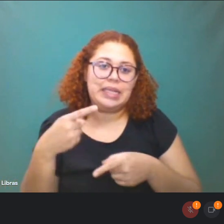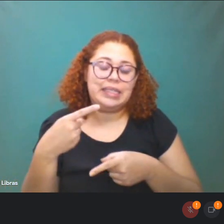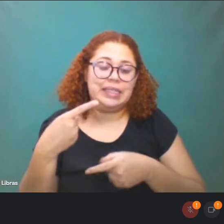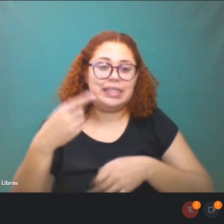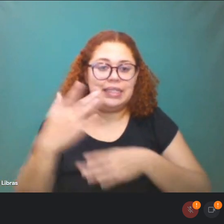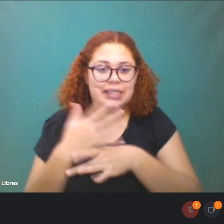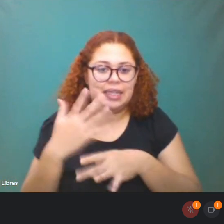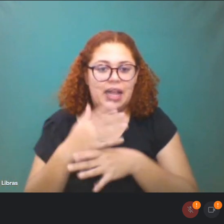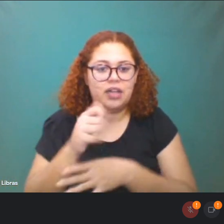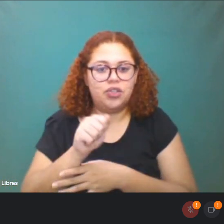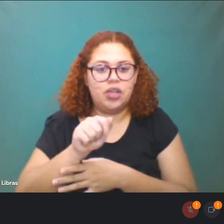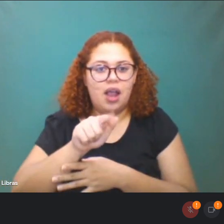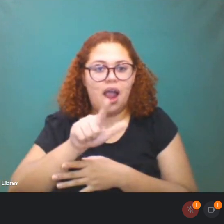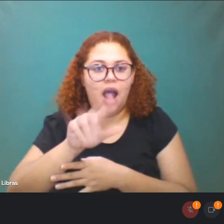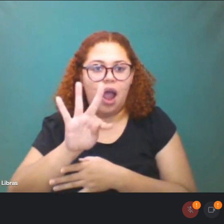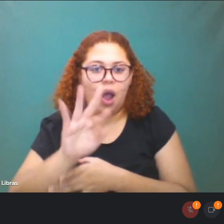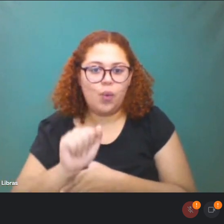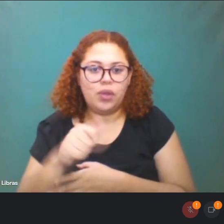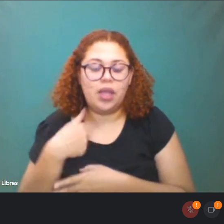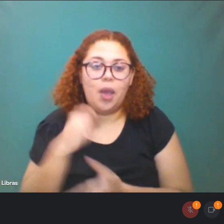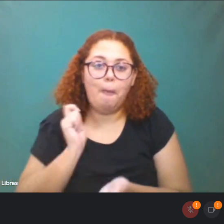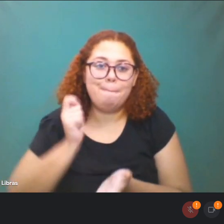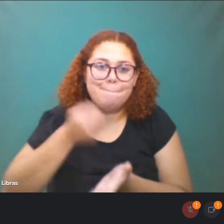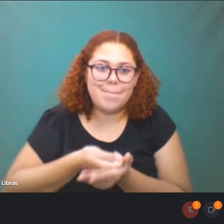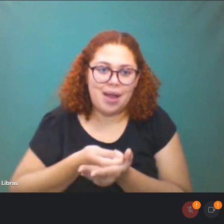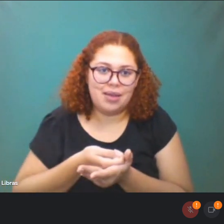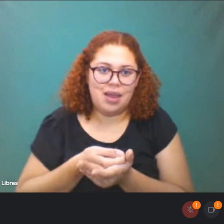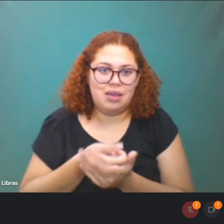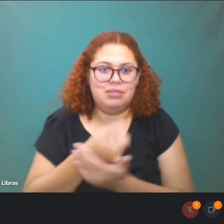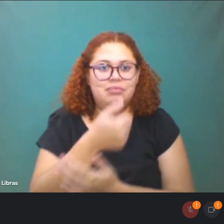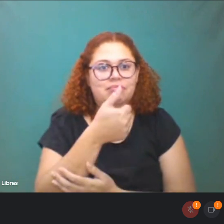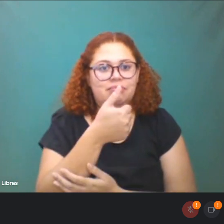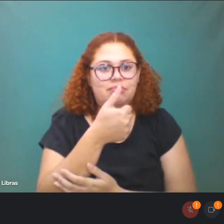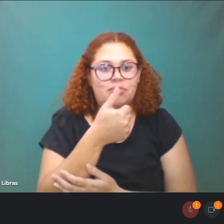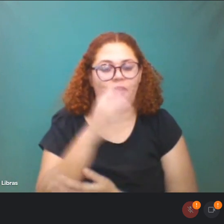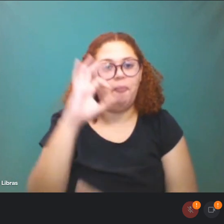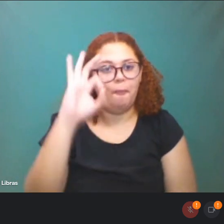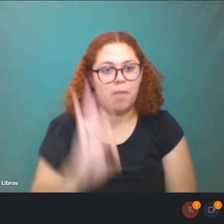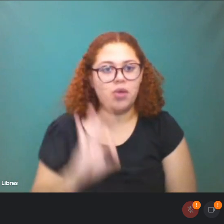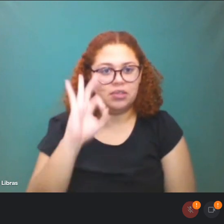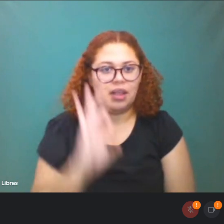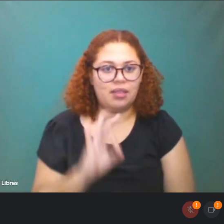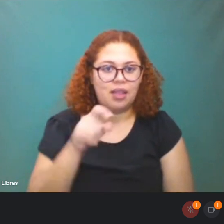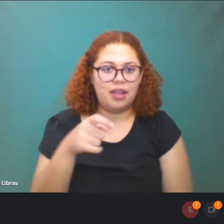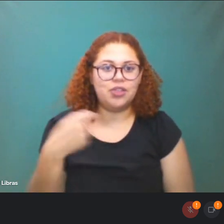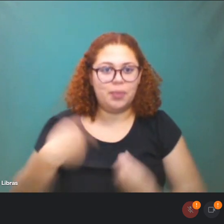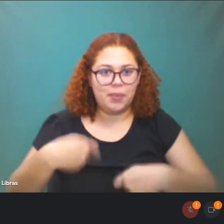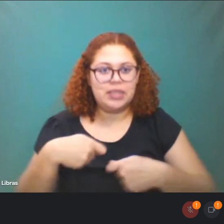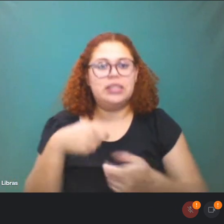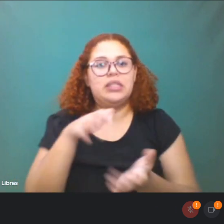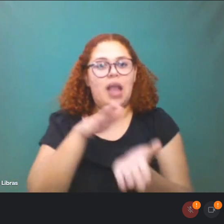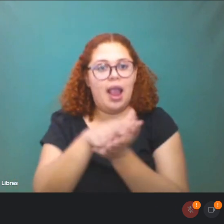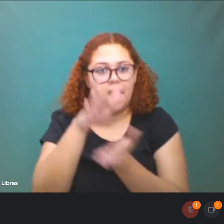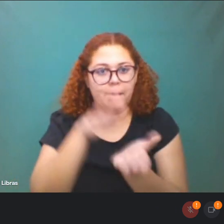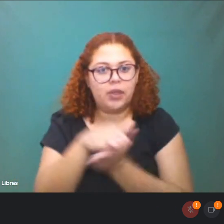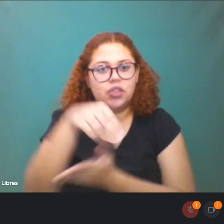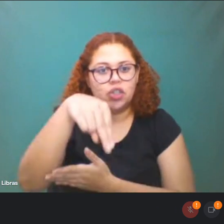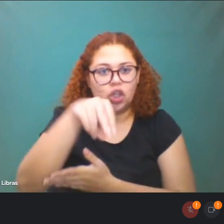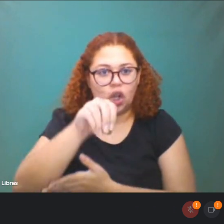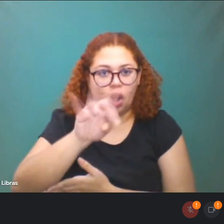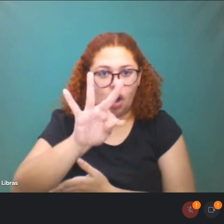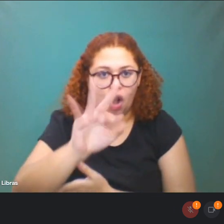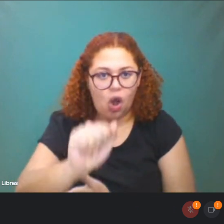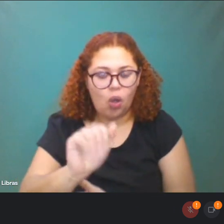17%. E para o município, eu paguei 5%. Tive de tirar notas fiscais. E o mais complicado, que